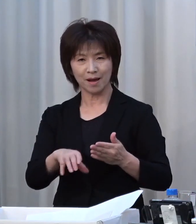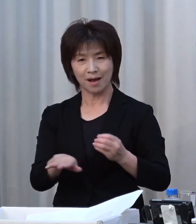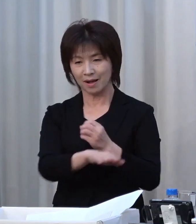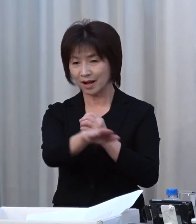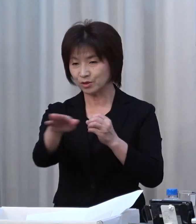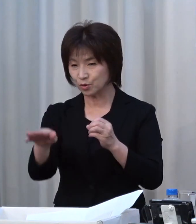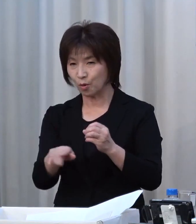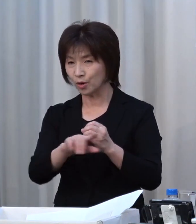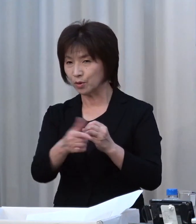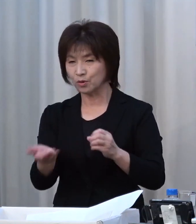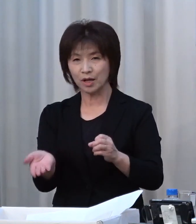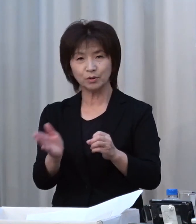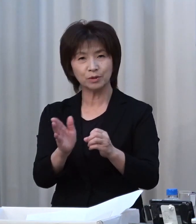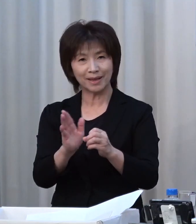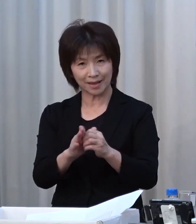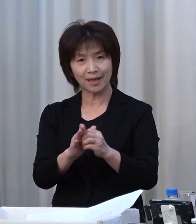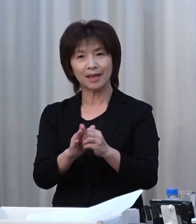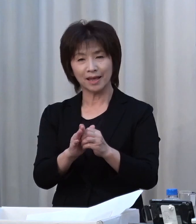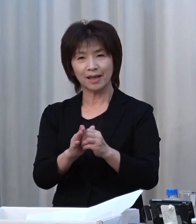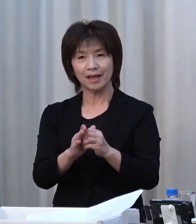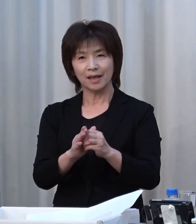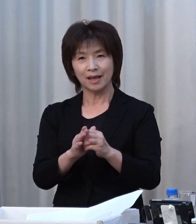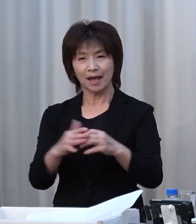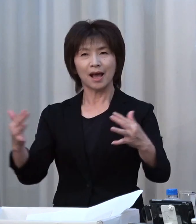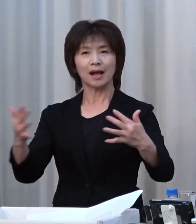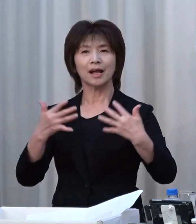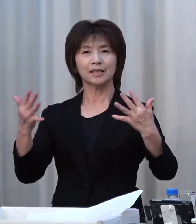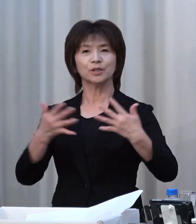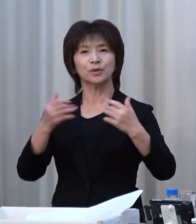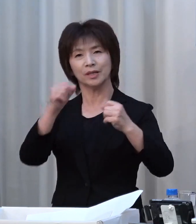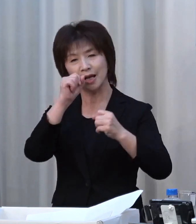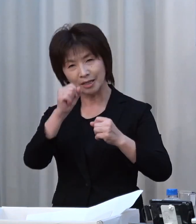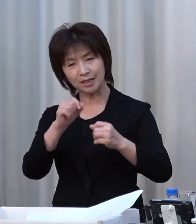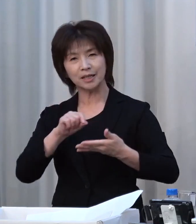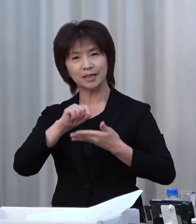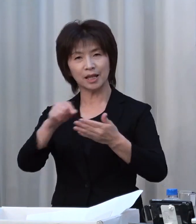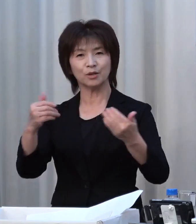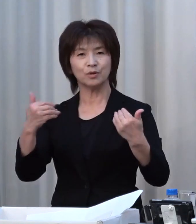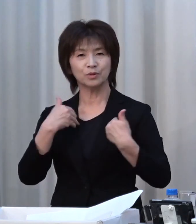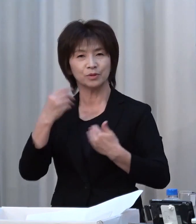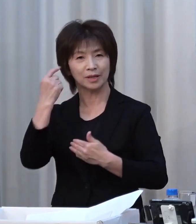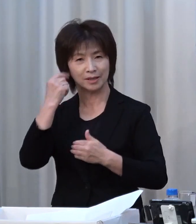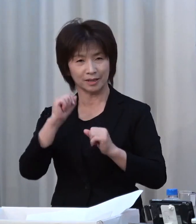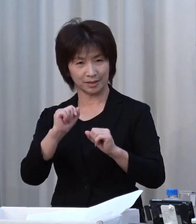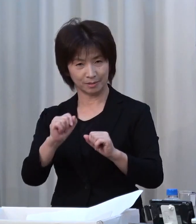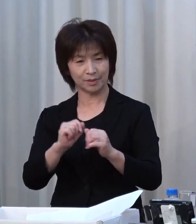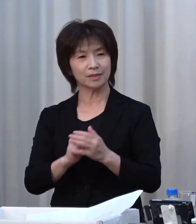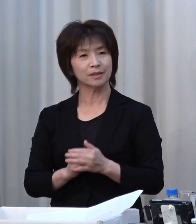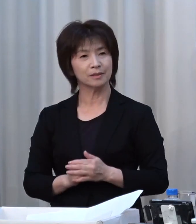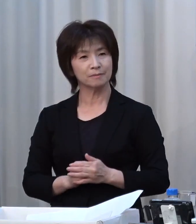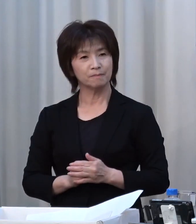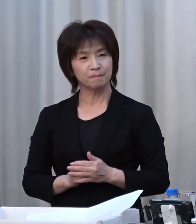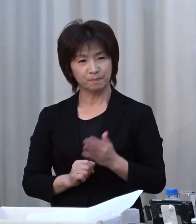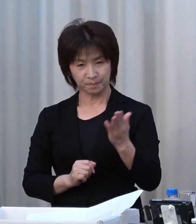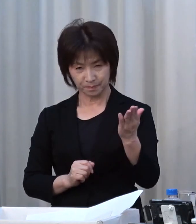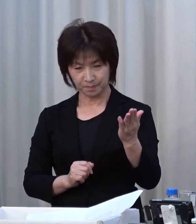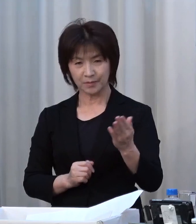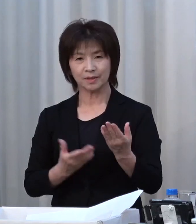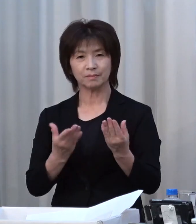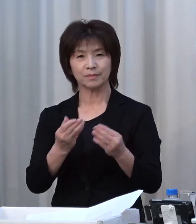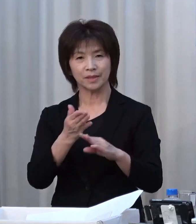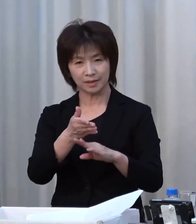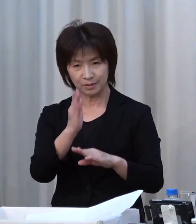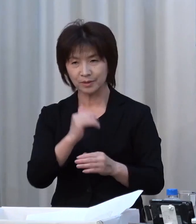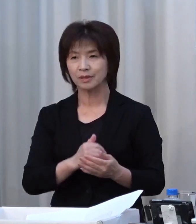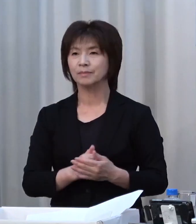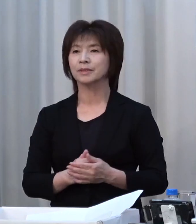ういったことも含めて風通しがよく、また徹底をしていくことが必要だと考えております。 私から以上です、はい。ありがとう